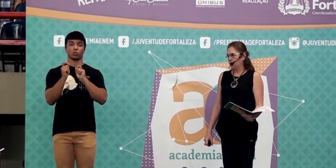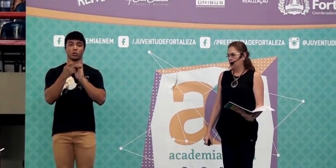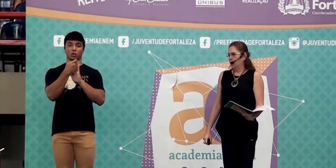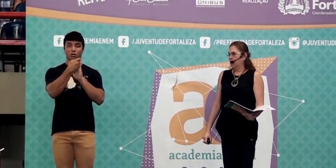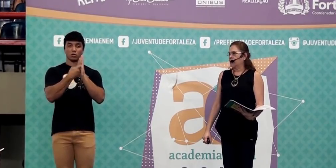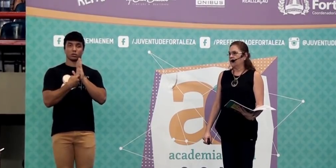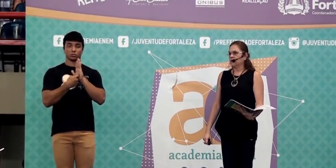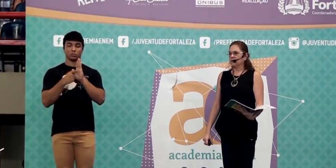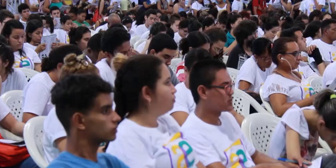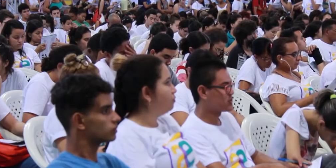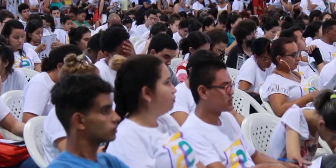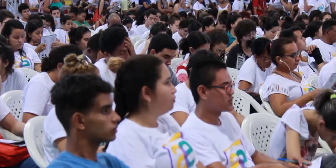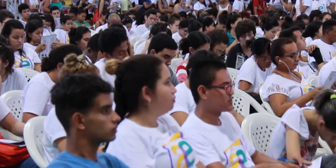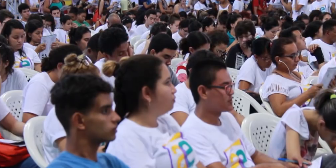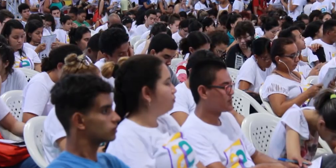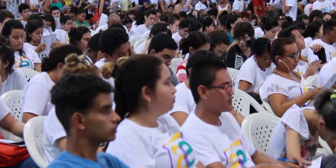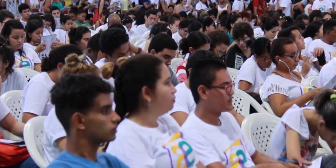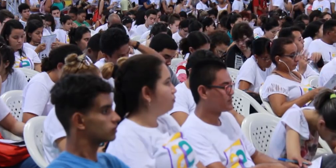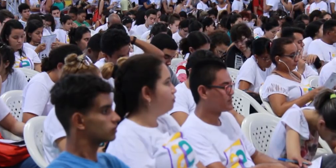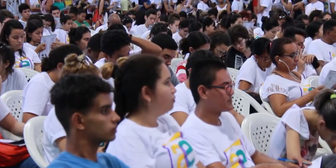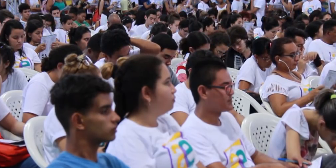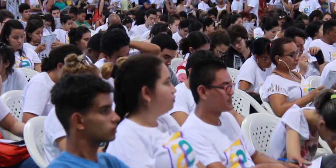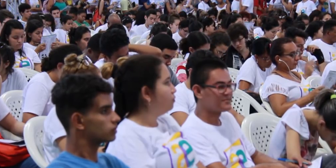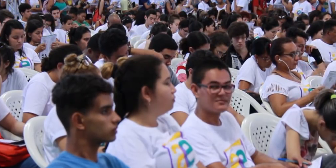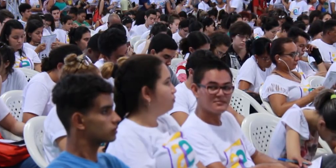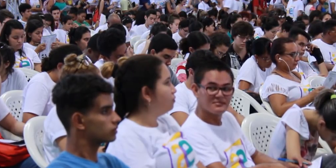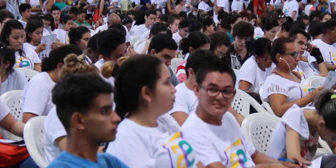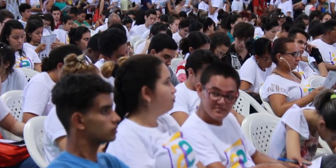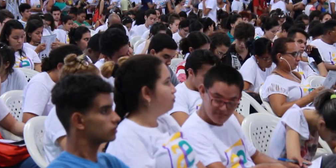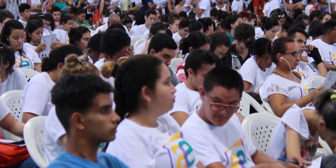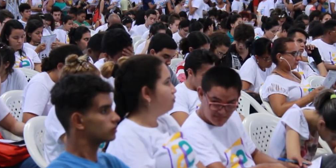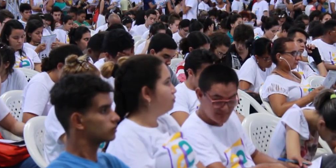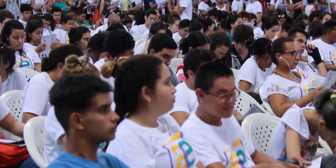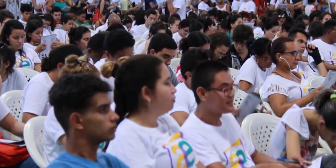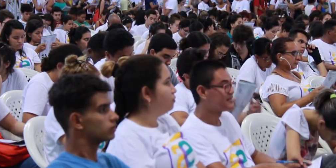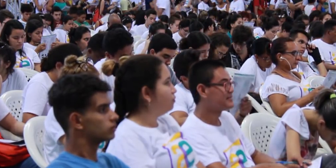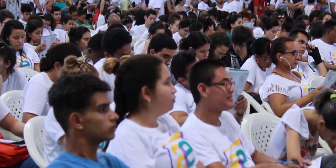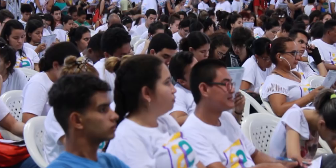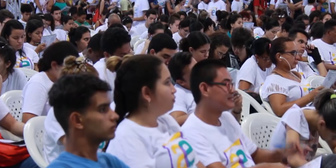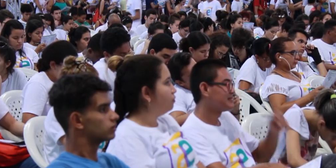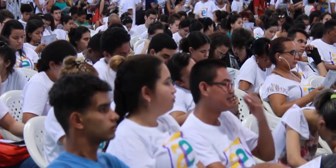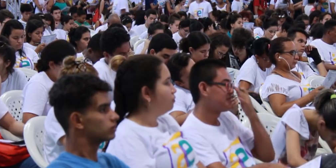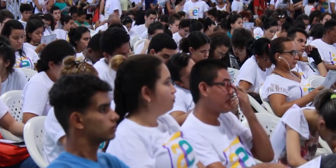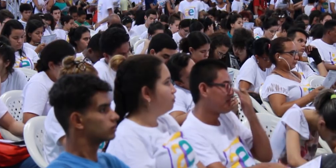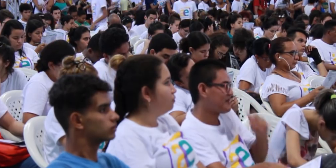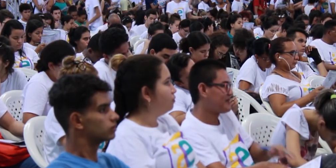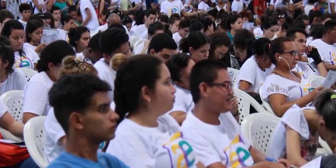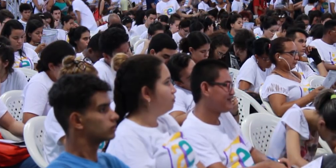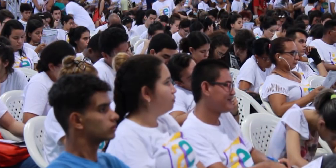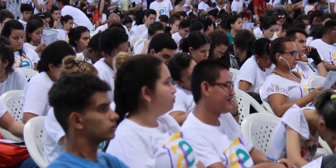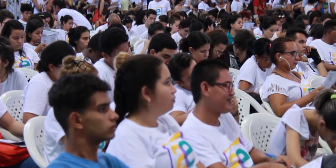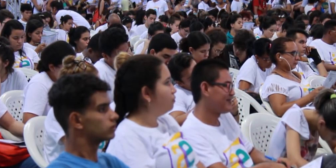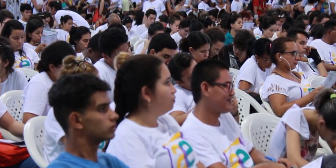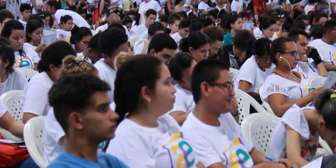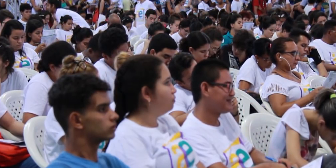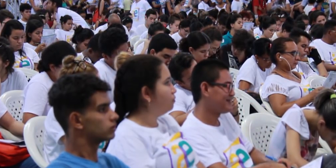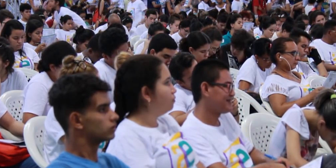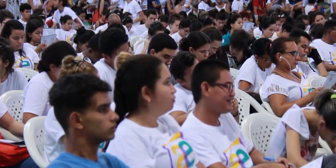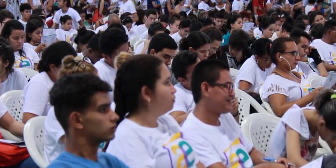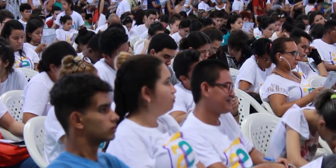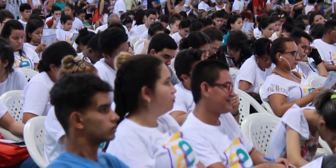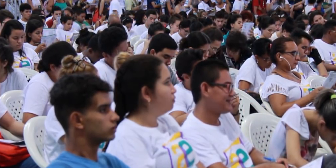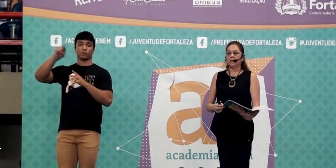redação que vocês irão produzir, vão fazer e vão trazer para entregar naquela fila na